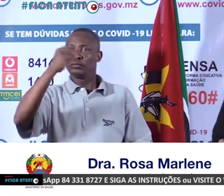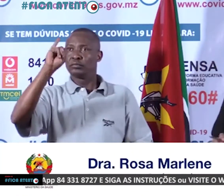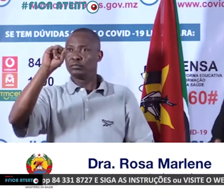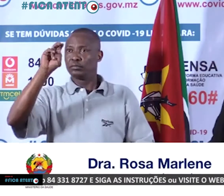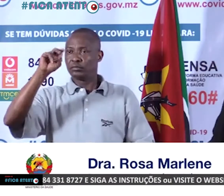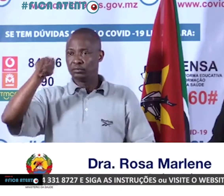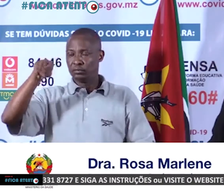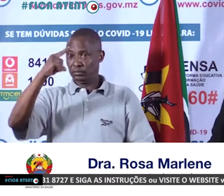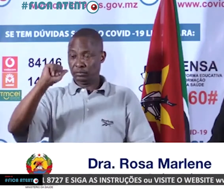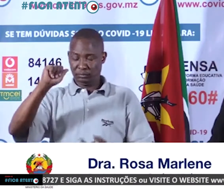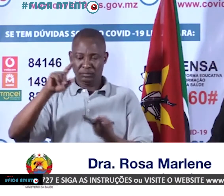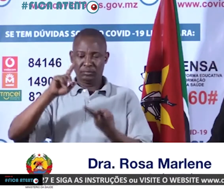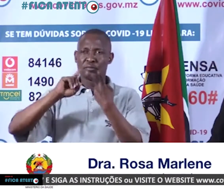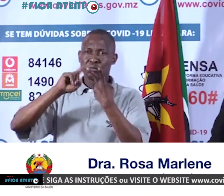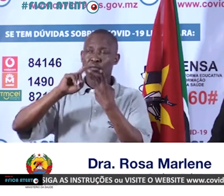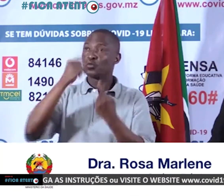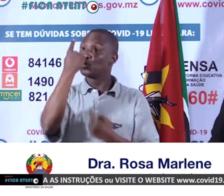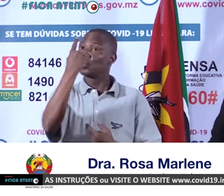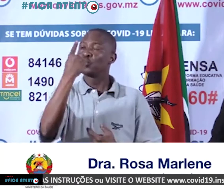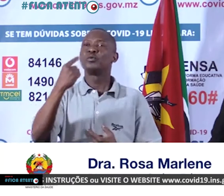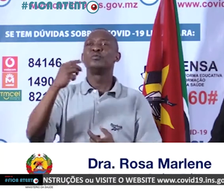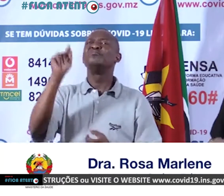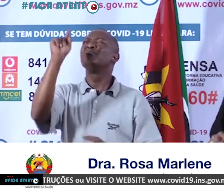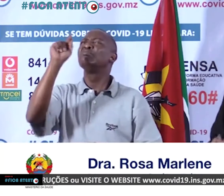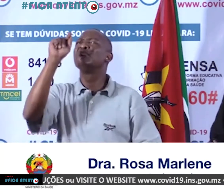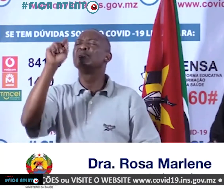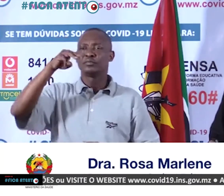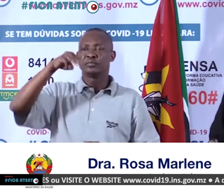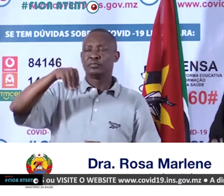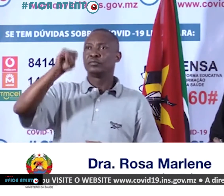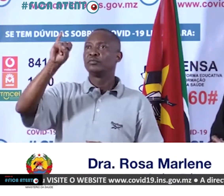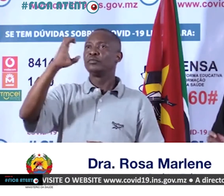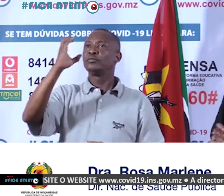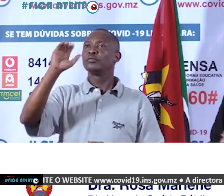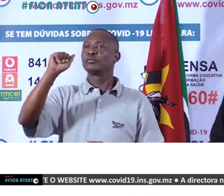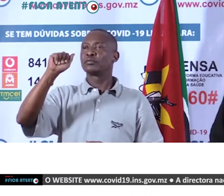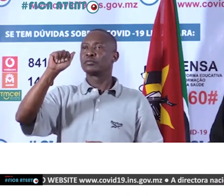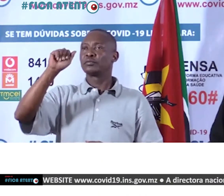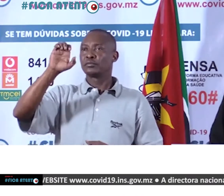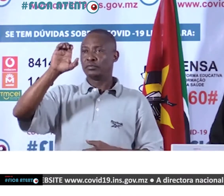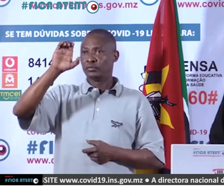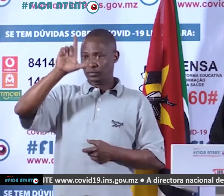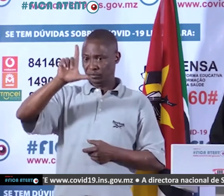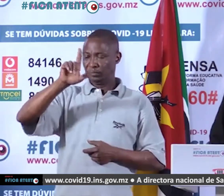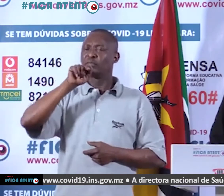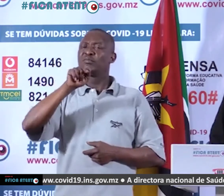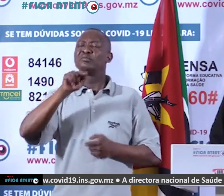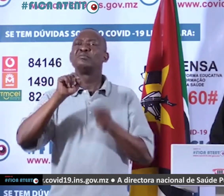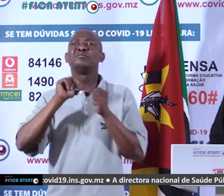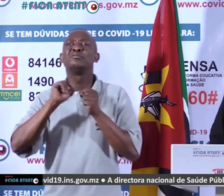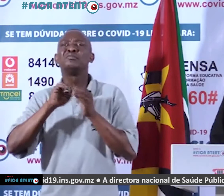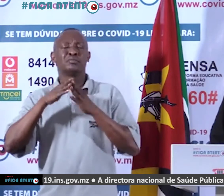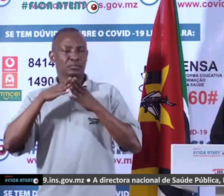Micanhelas. Estes casos resultam da vigilância na unidade sanitária e do rastreio de